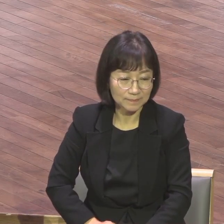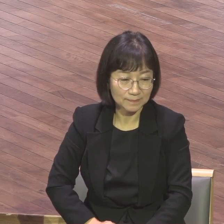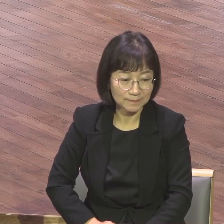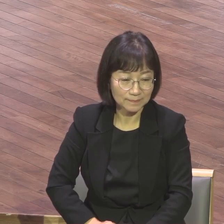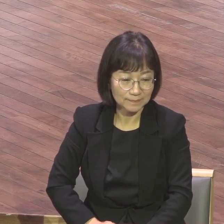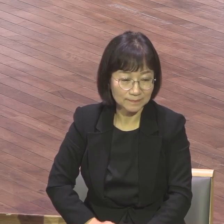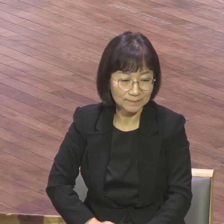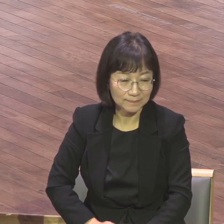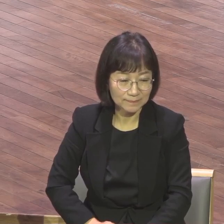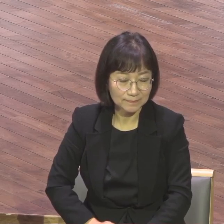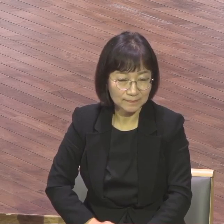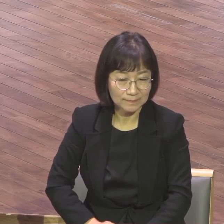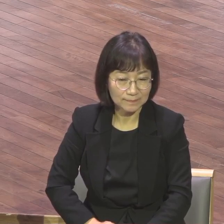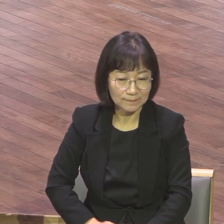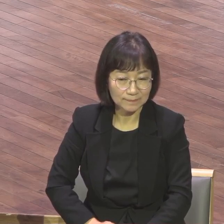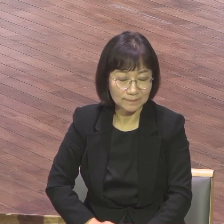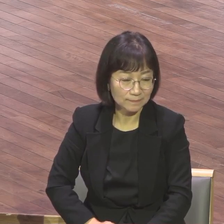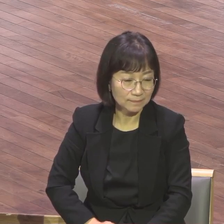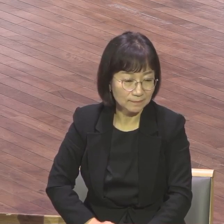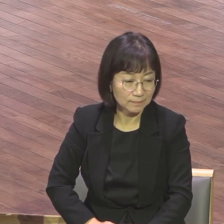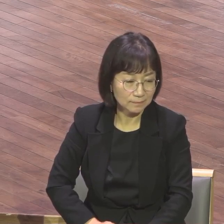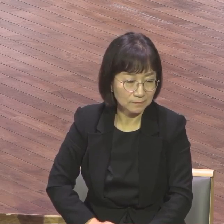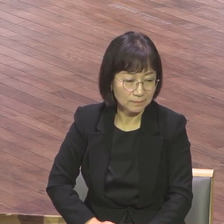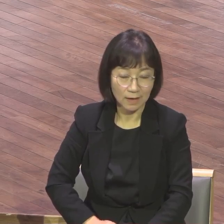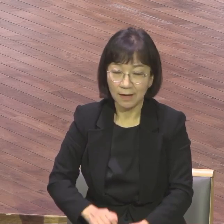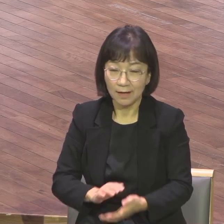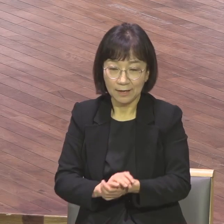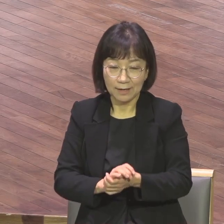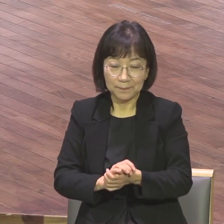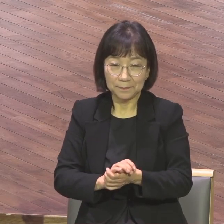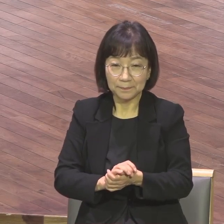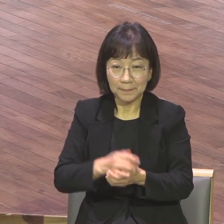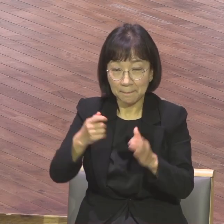하나님과 가족과 그 모든 것에 감사해요.